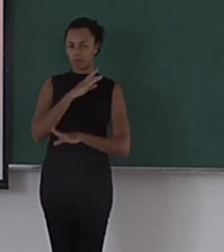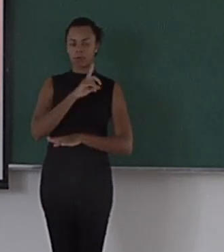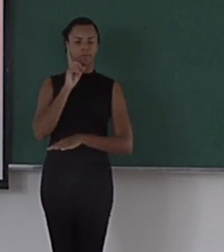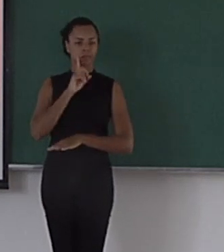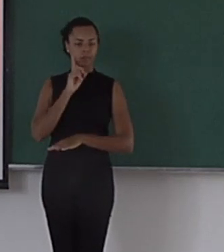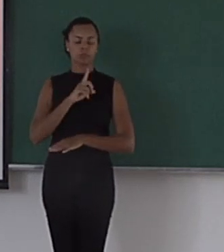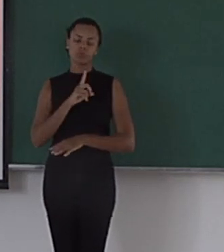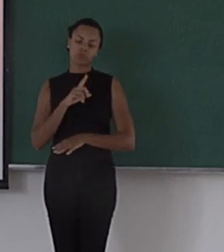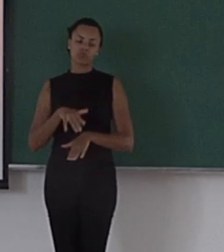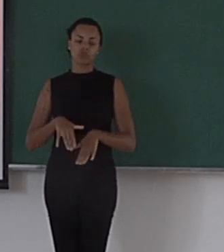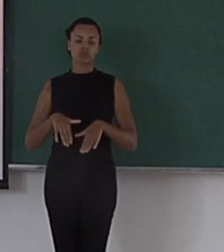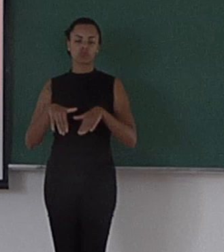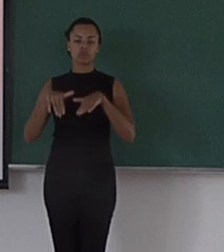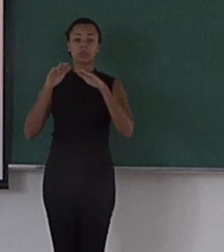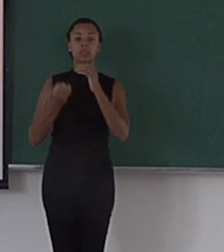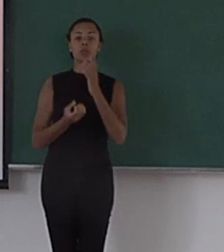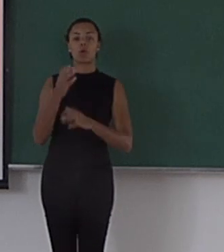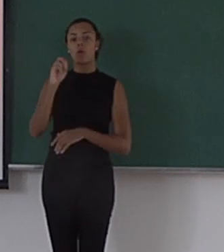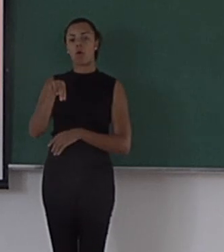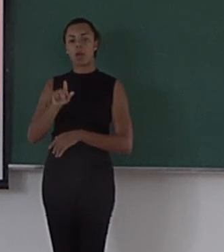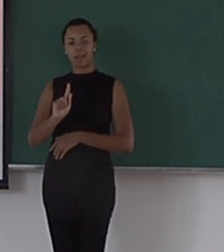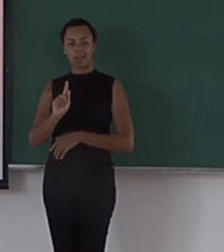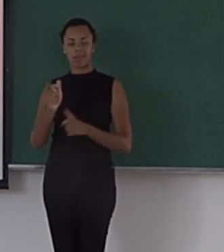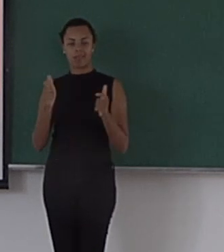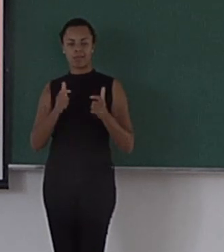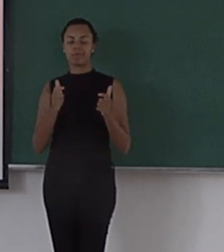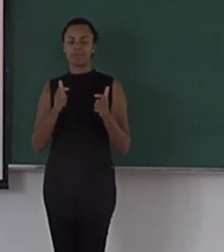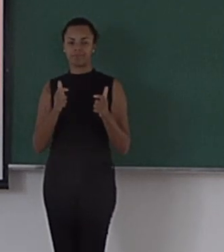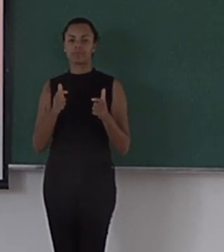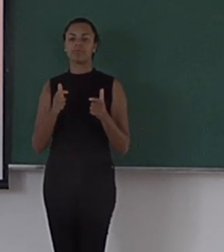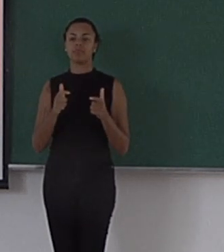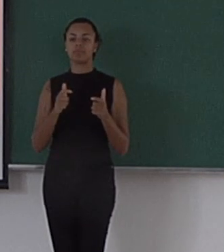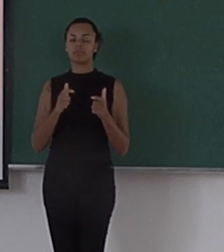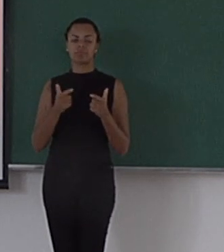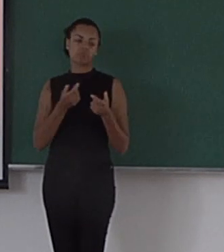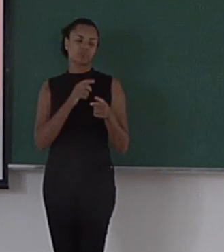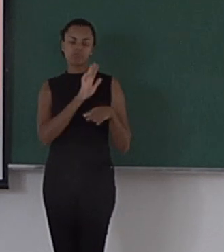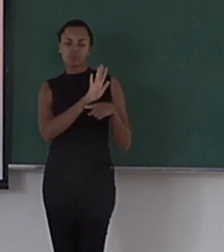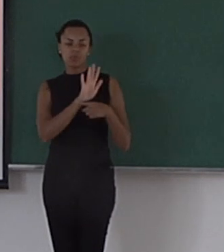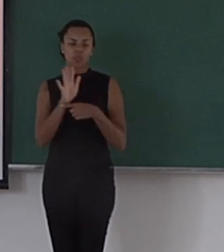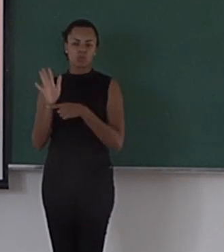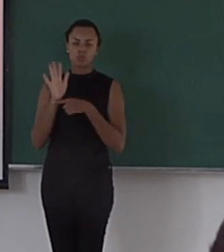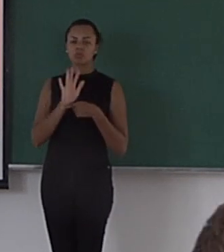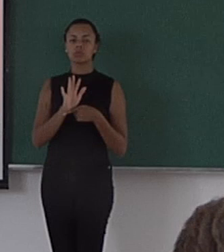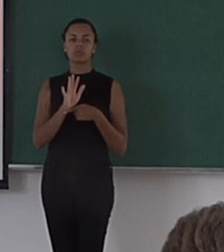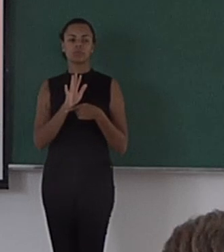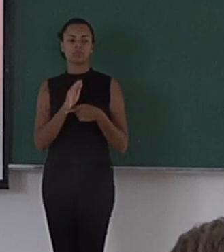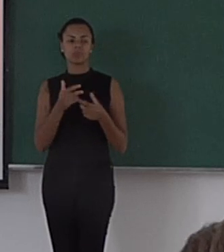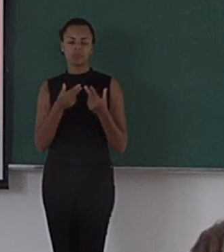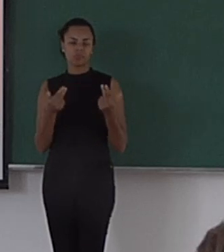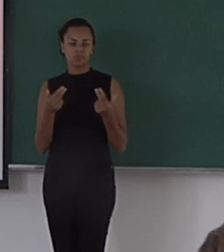se restabeleceu e ela fez uma ONG, então que ela auxilia, dá amparo, assistência